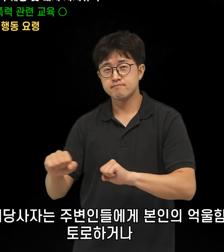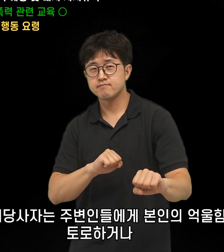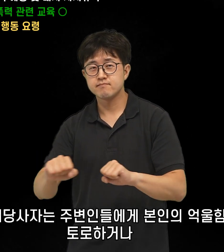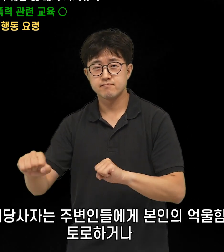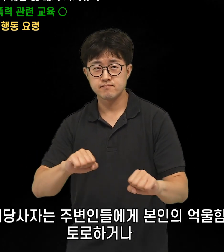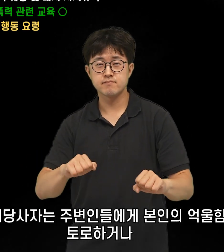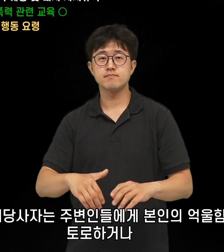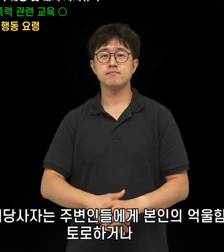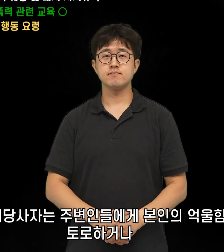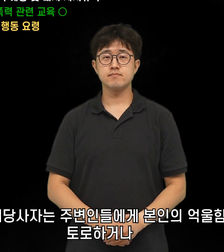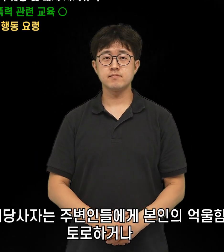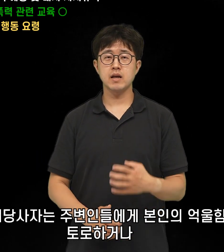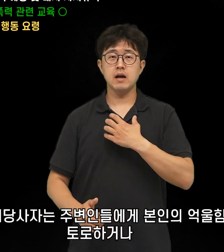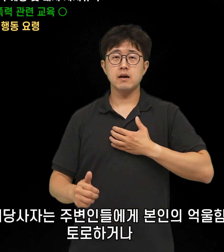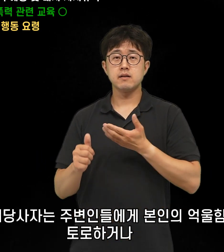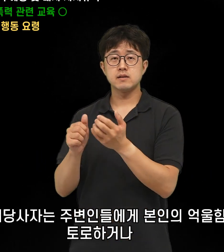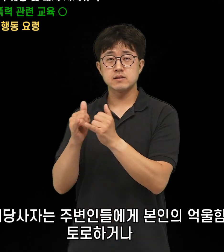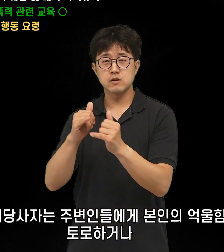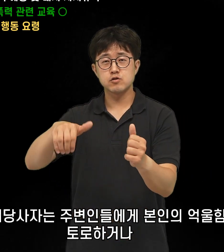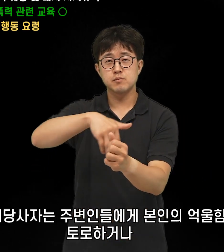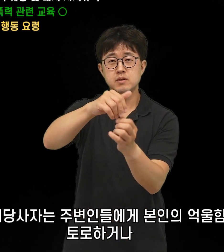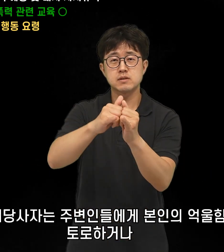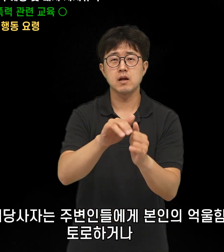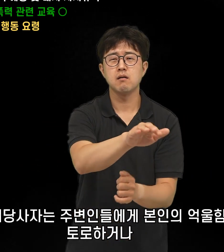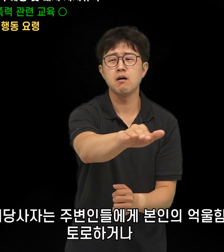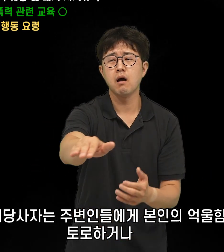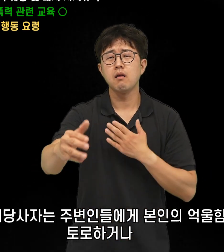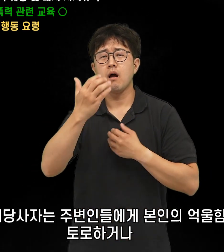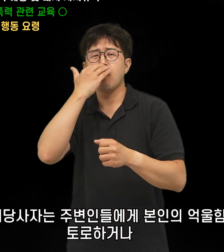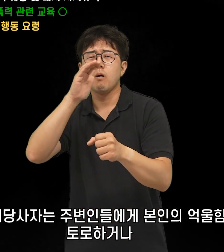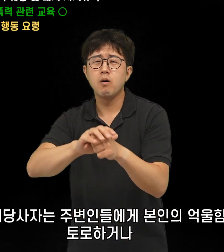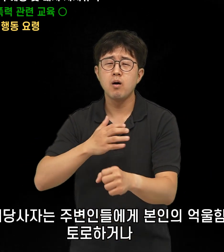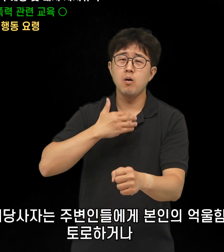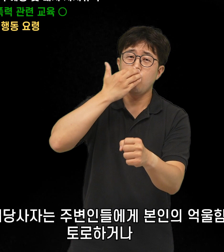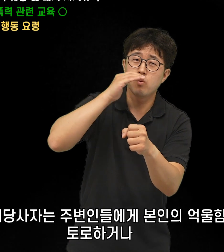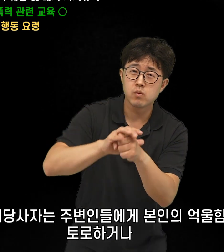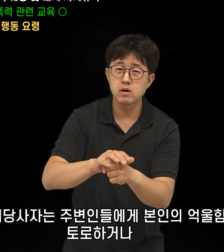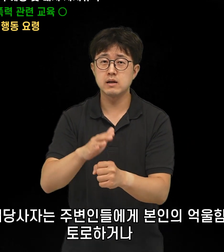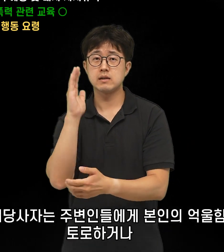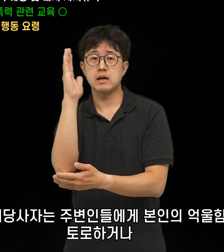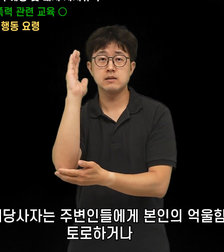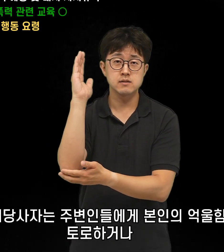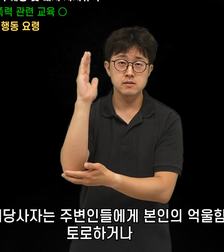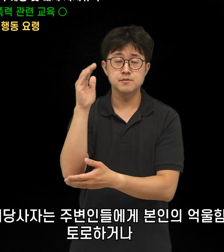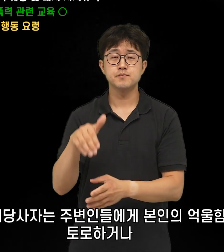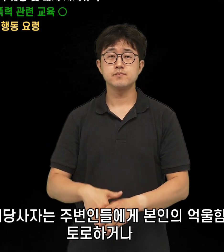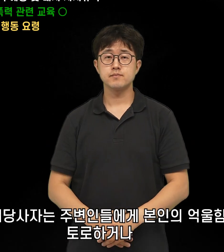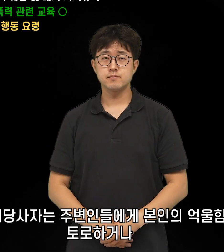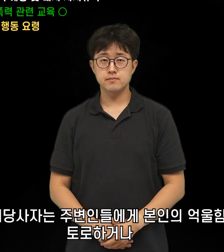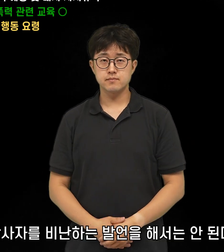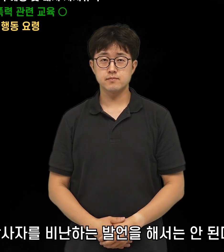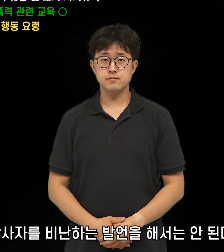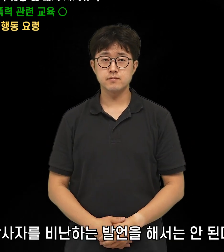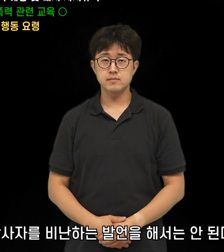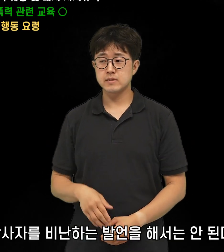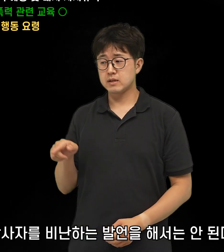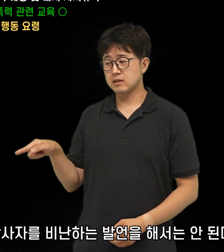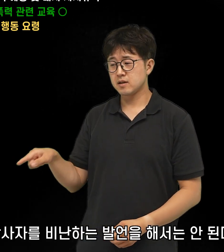8. 가해 당사자는 주변인들에게 본인의 억울함을 토로하거나 피해 당사자를